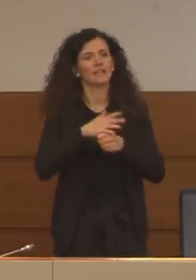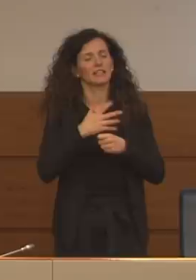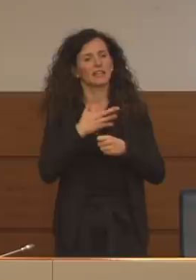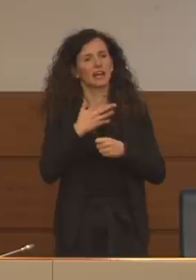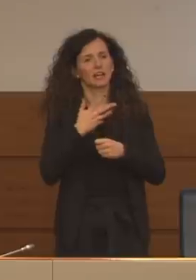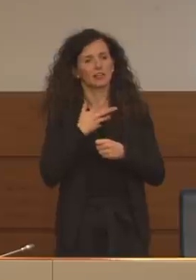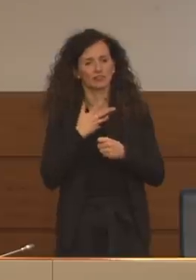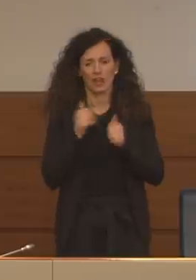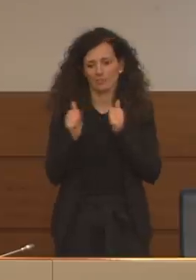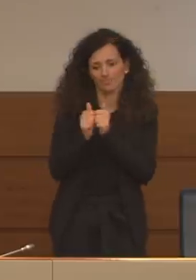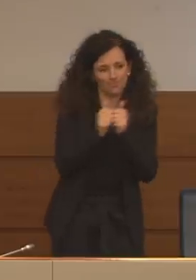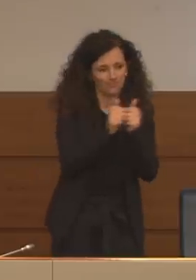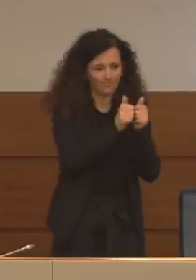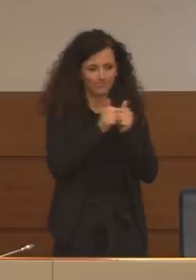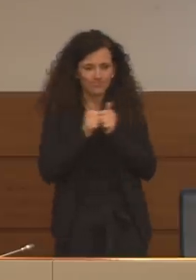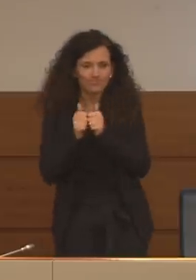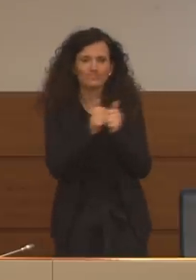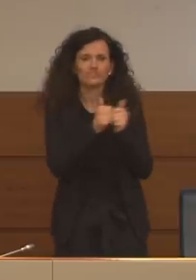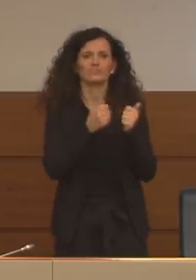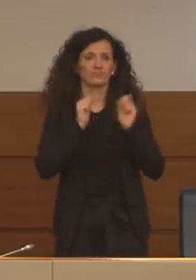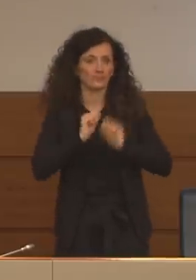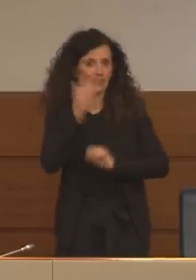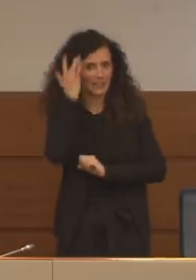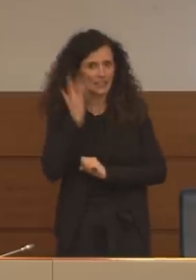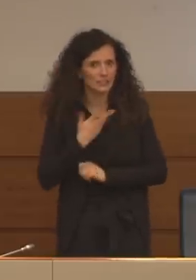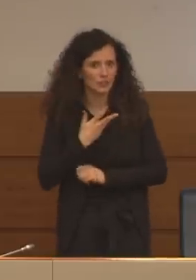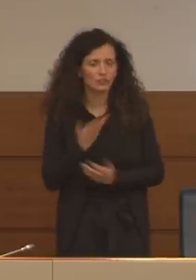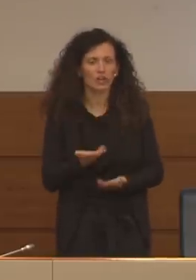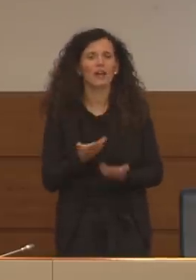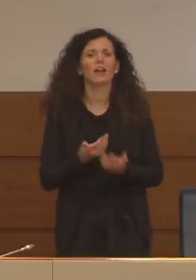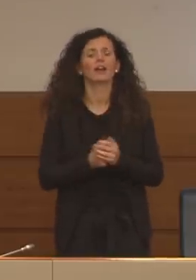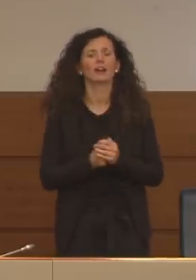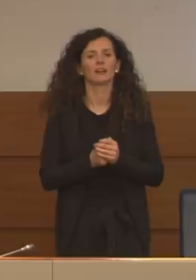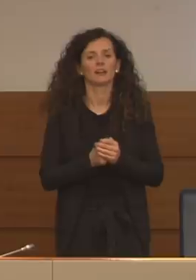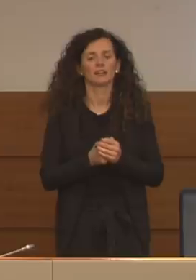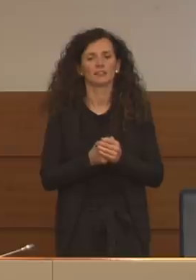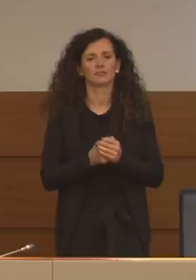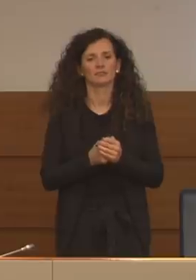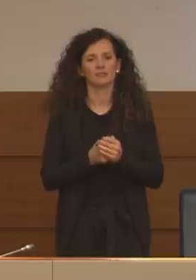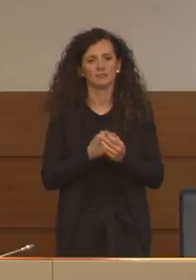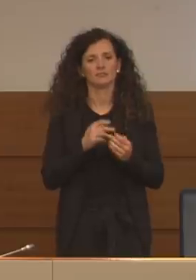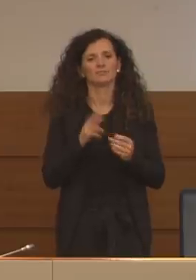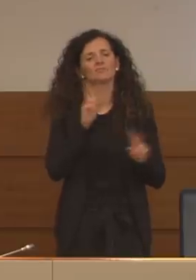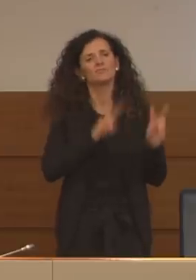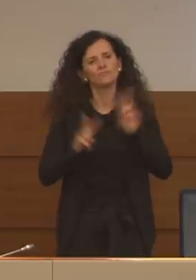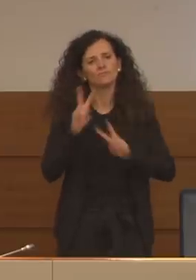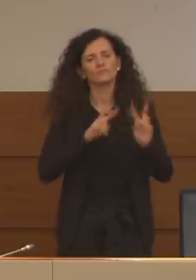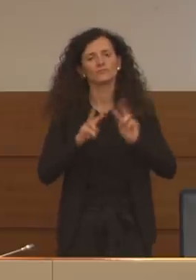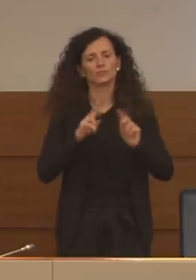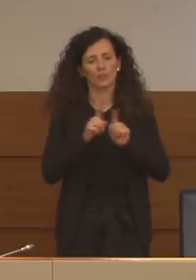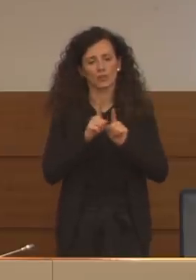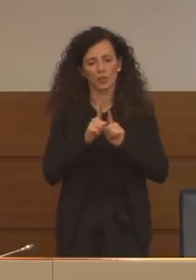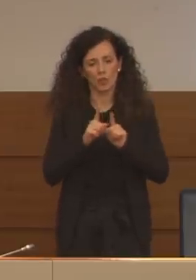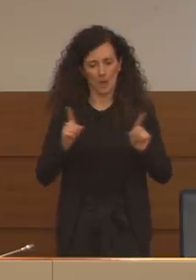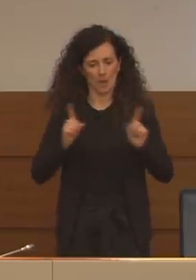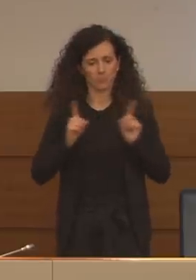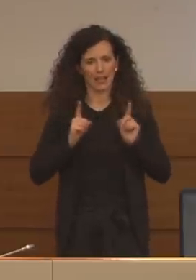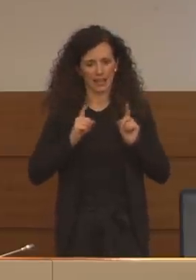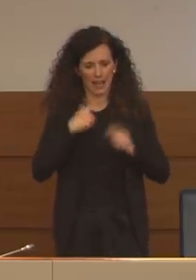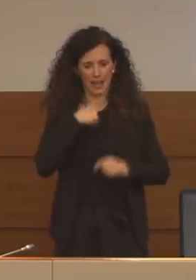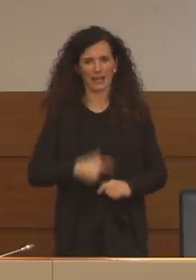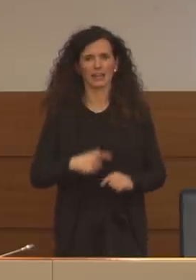e una vicinanza che si tende anche ad allentare le barriere difensive che ognuno di noi